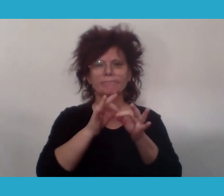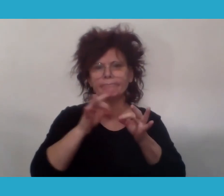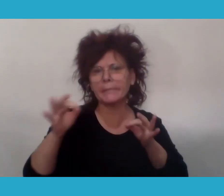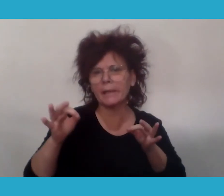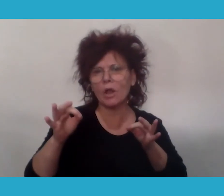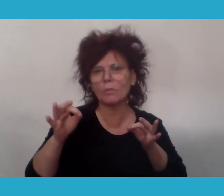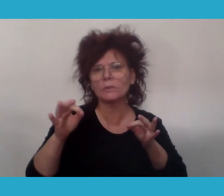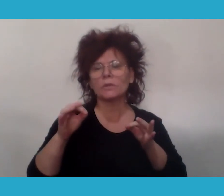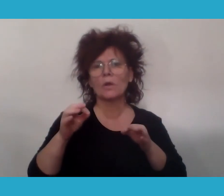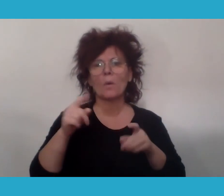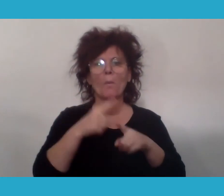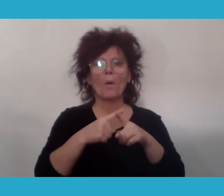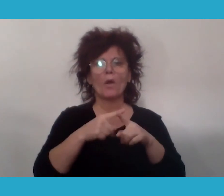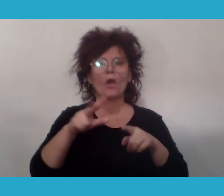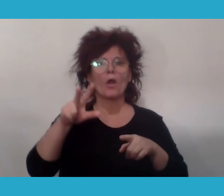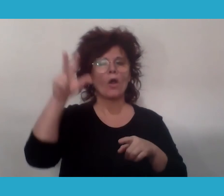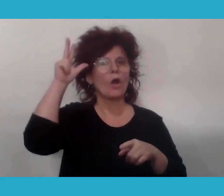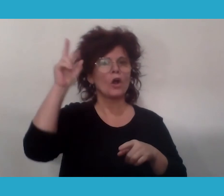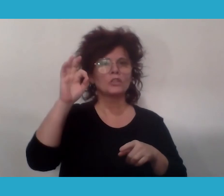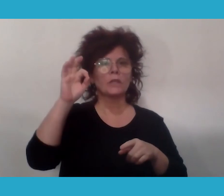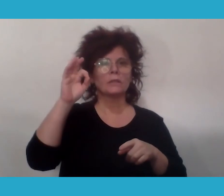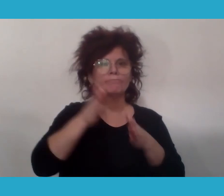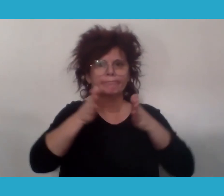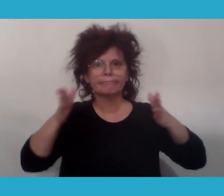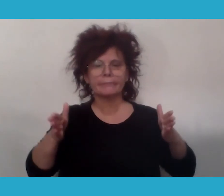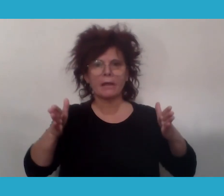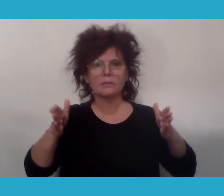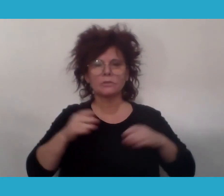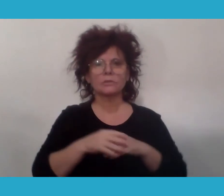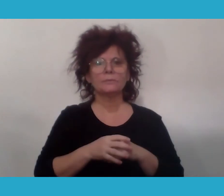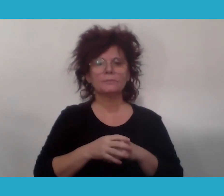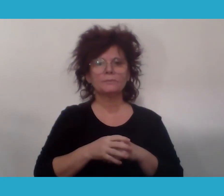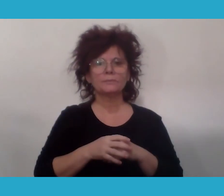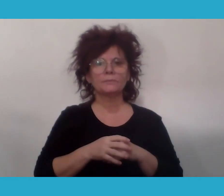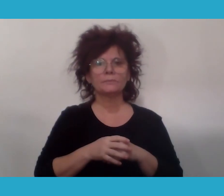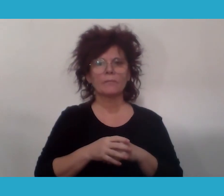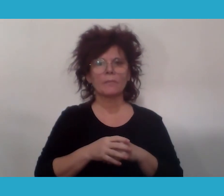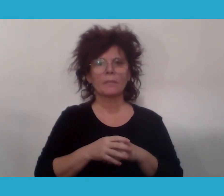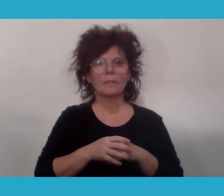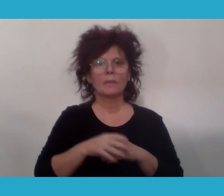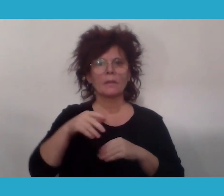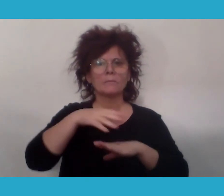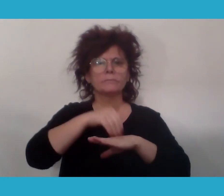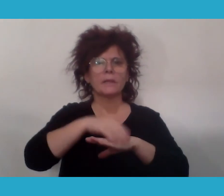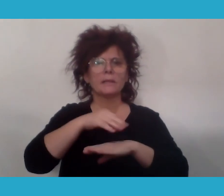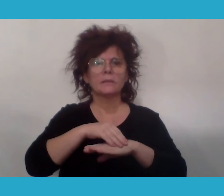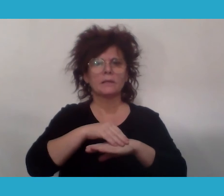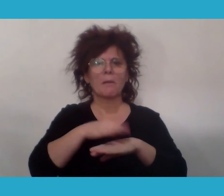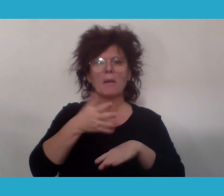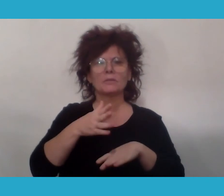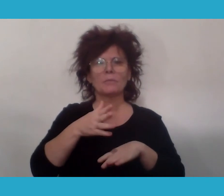por 80 metros de ancho, dando una totalidad de 3.5 millones de metros cuadrados, que en hectáreas son